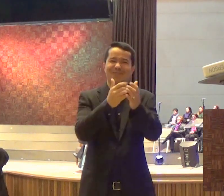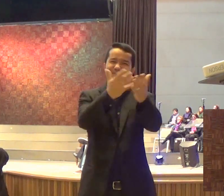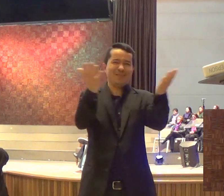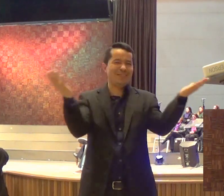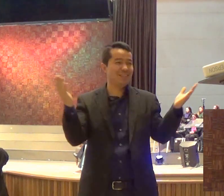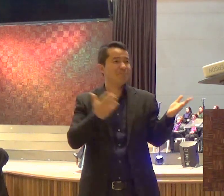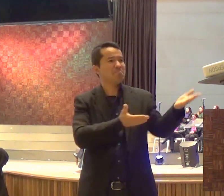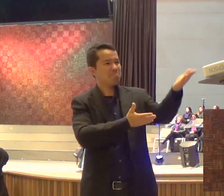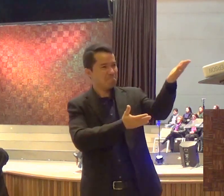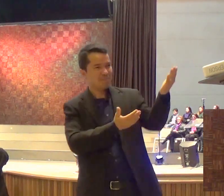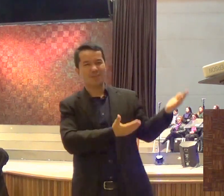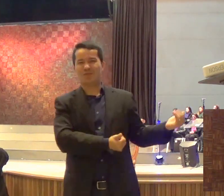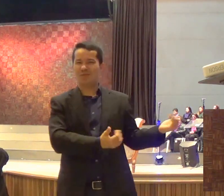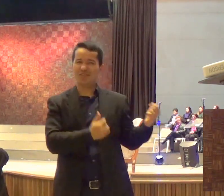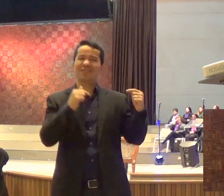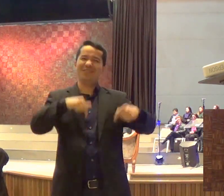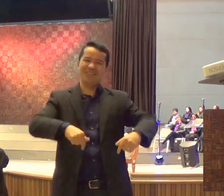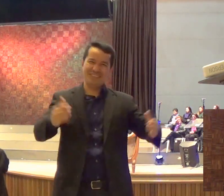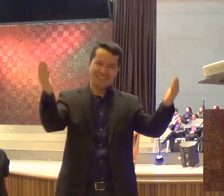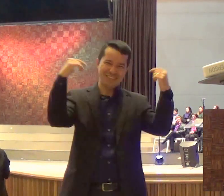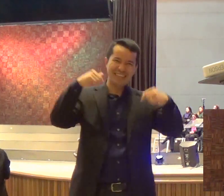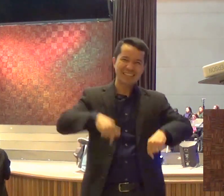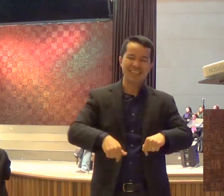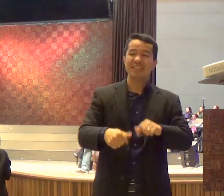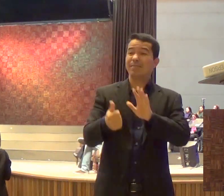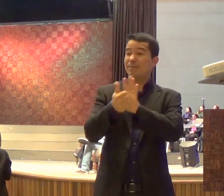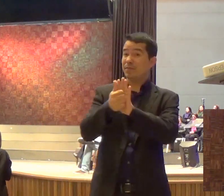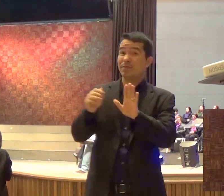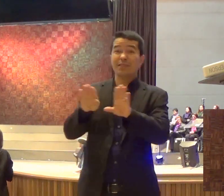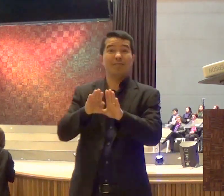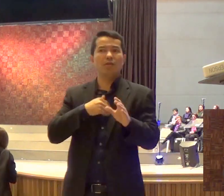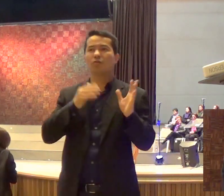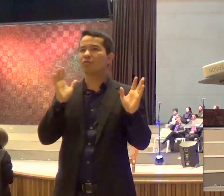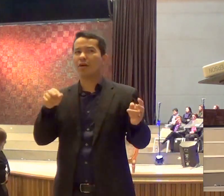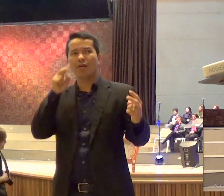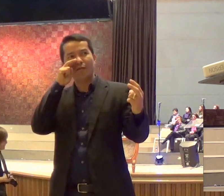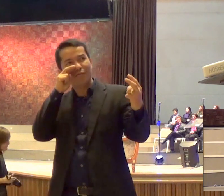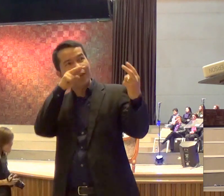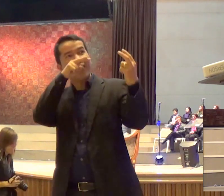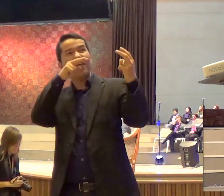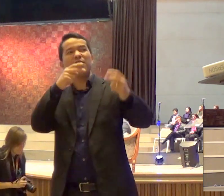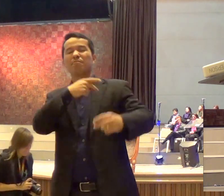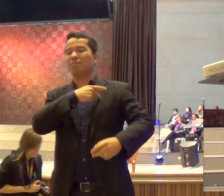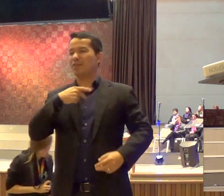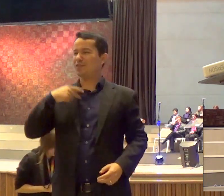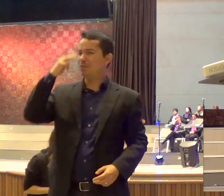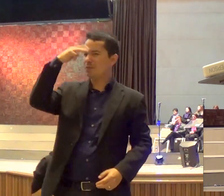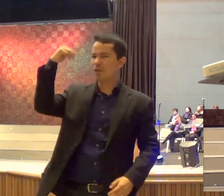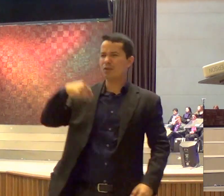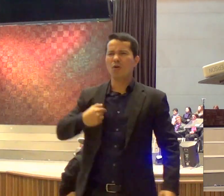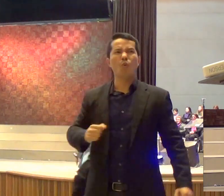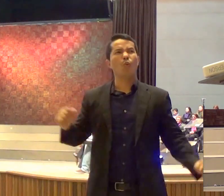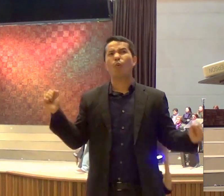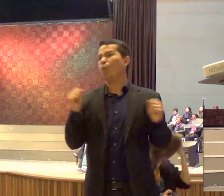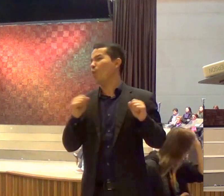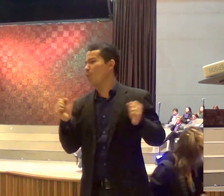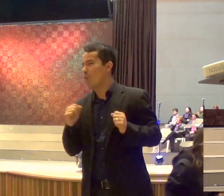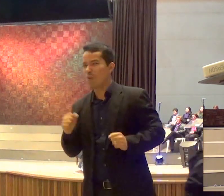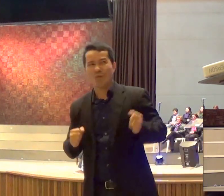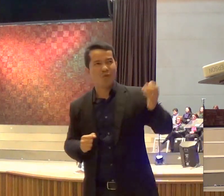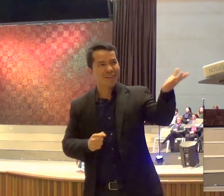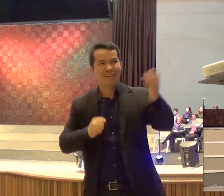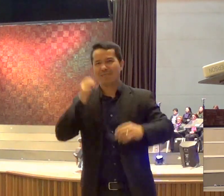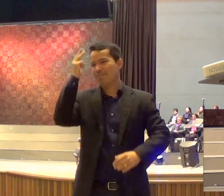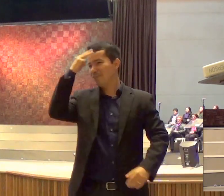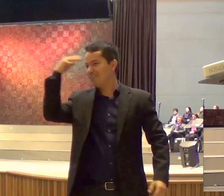com a juventude aqui da PIB Louva Deus pela oportunidade de rever pastor Michel gosto do Michel de